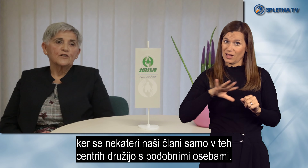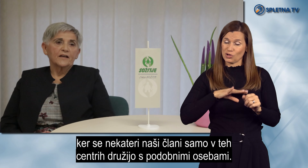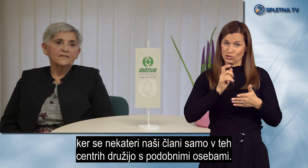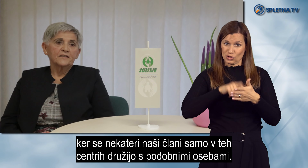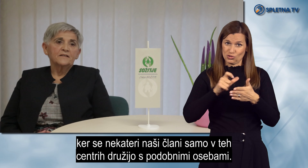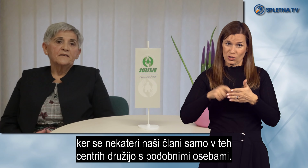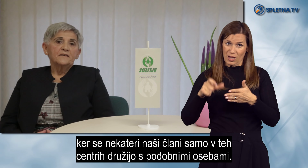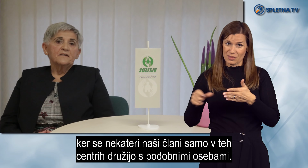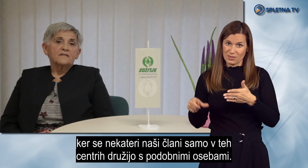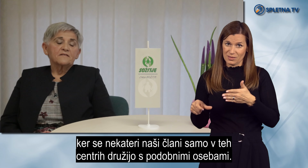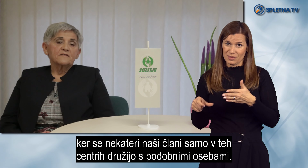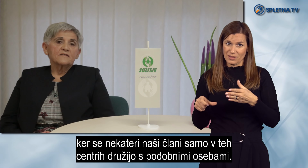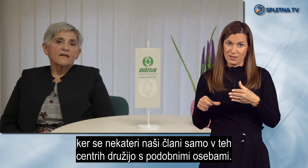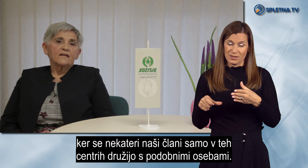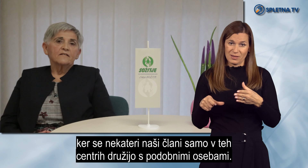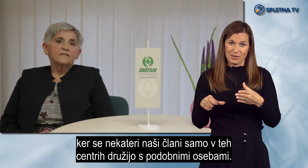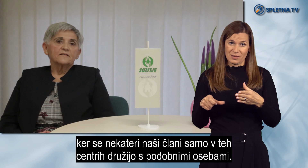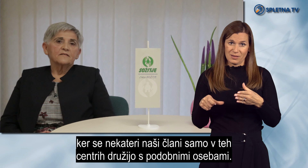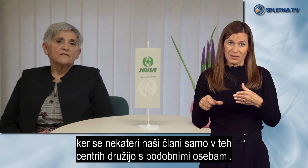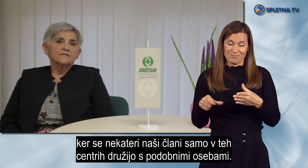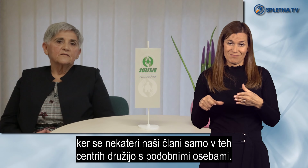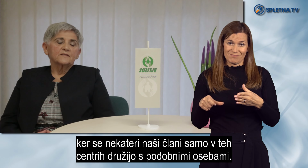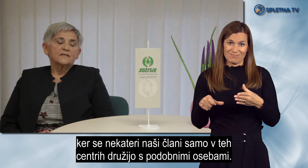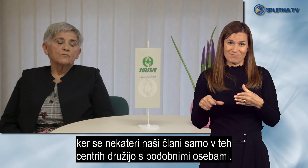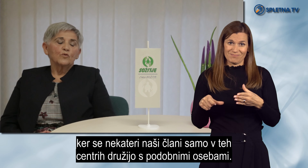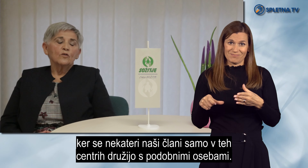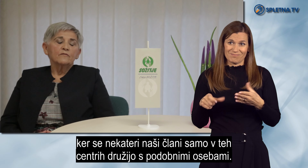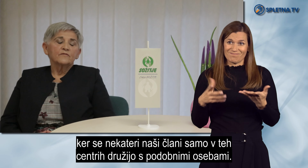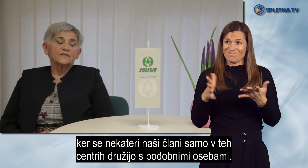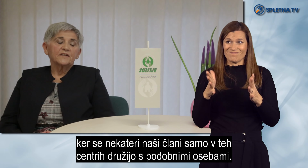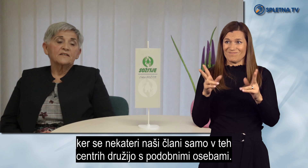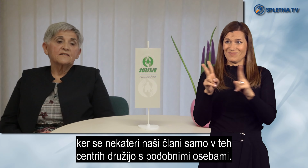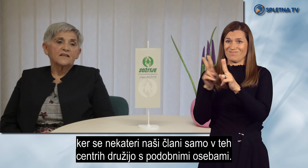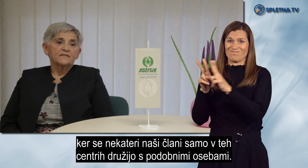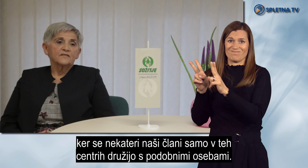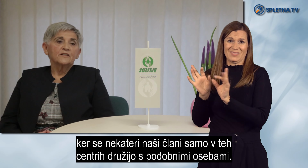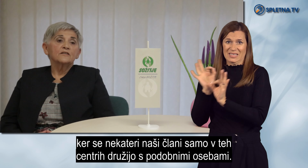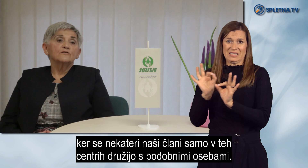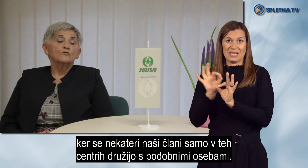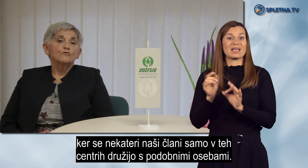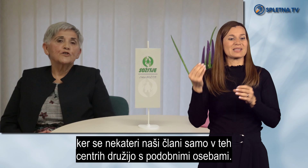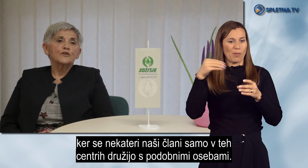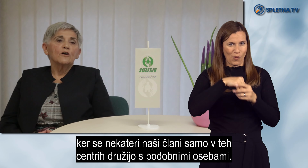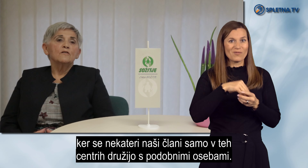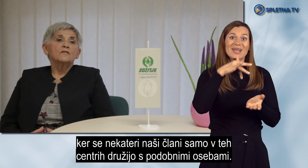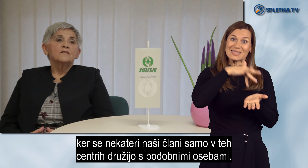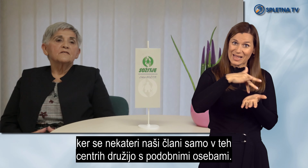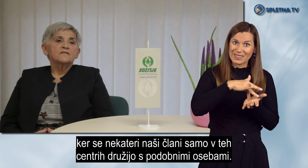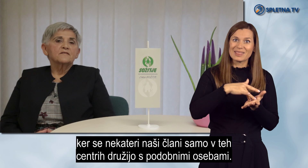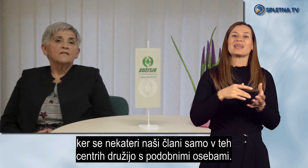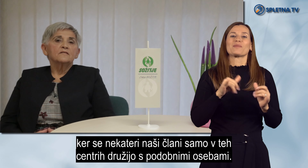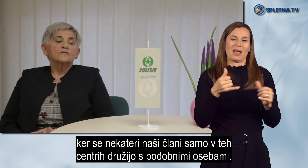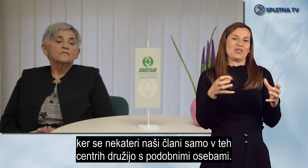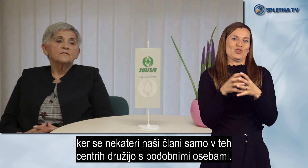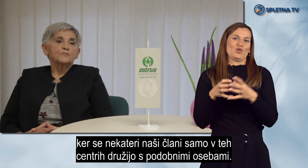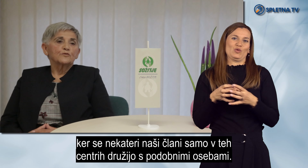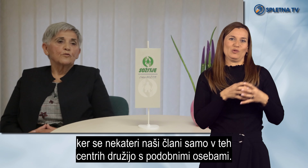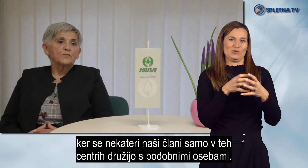naši člani se samo v teh centrih družijo